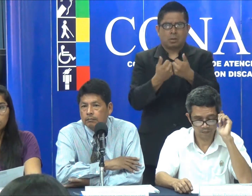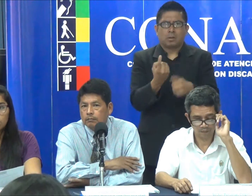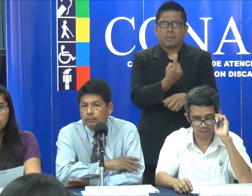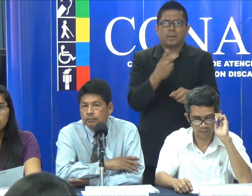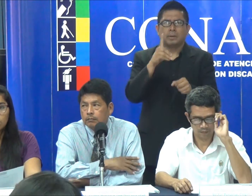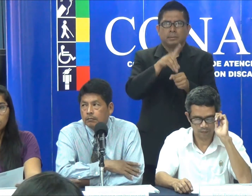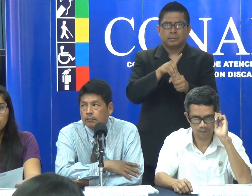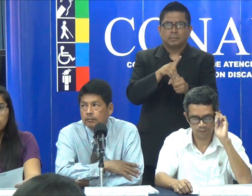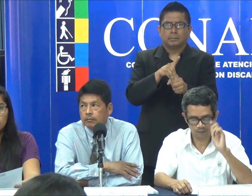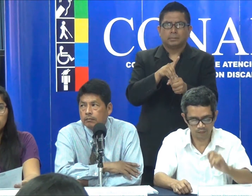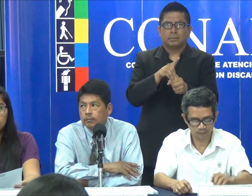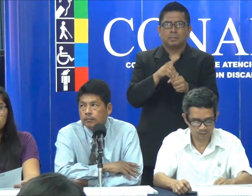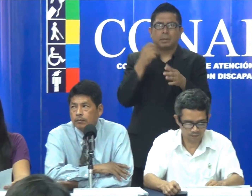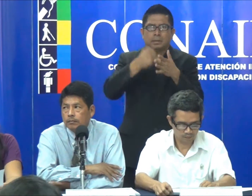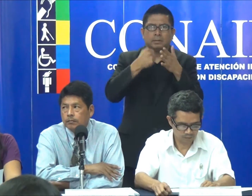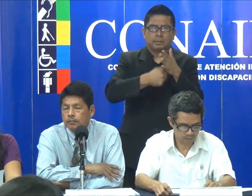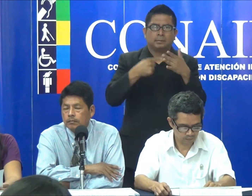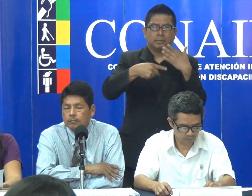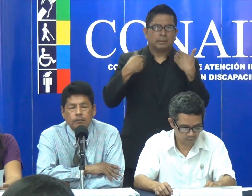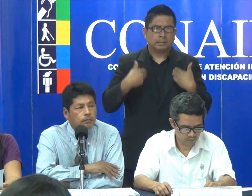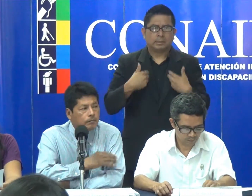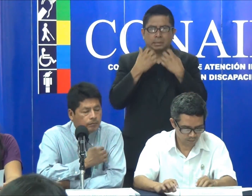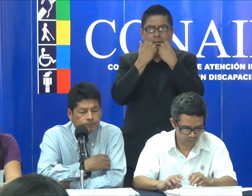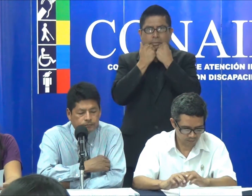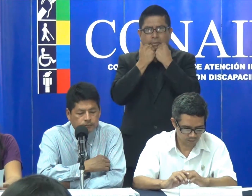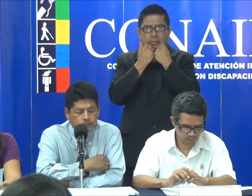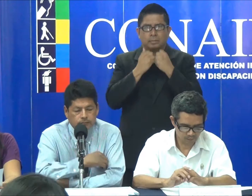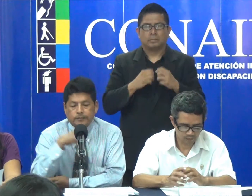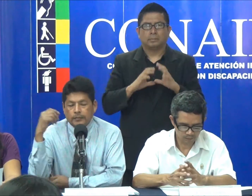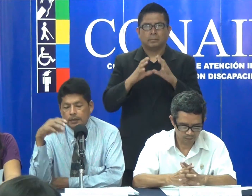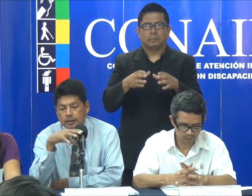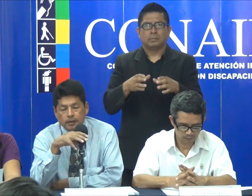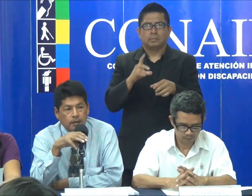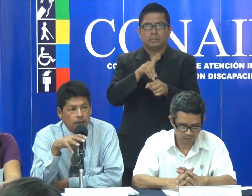con discapacidad en la defensa de los derechos de este sector.